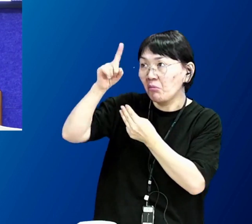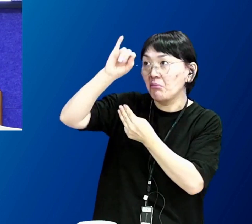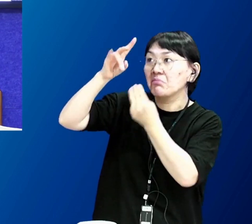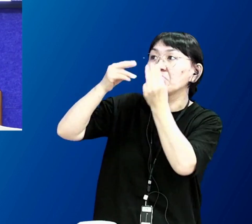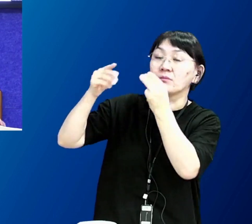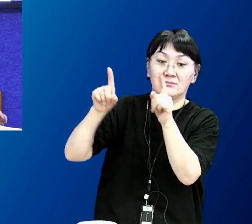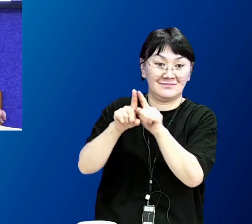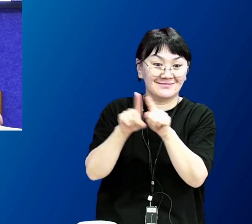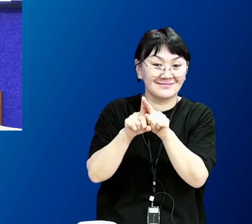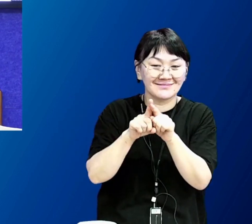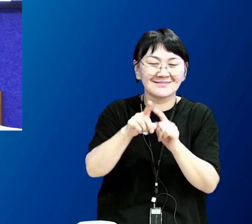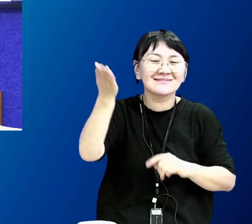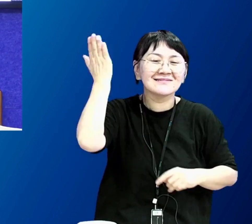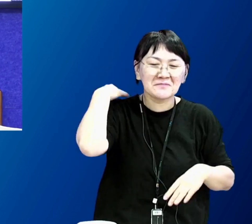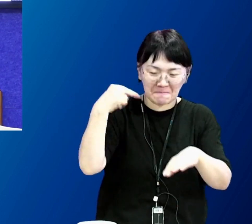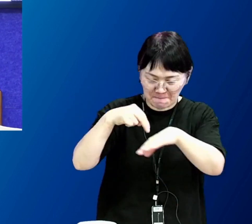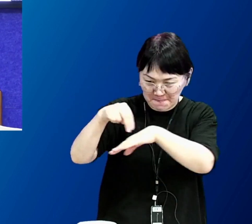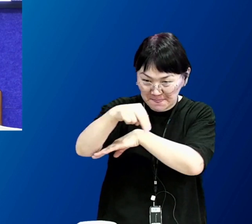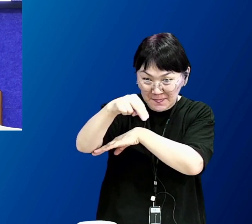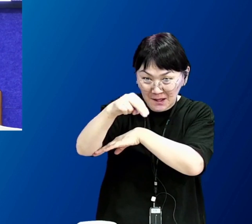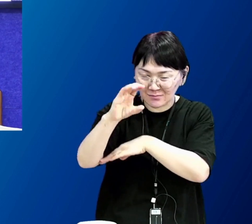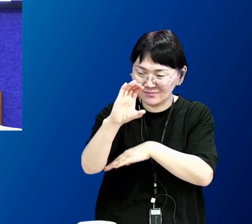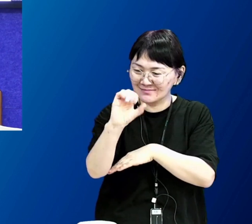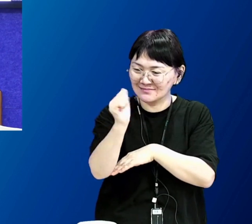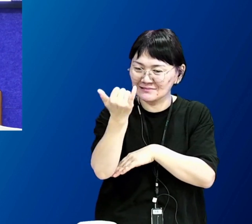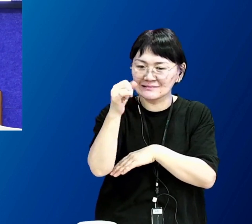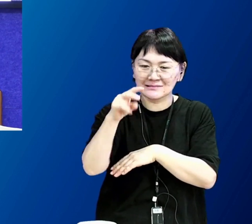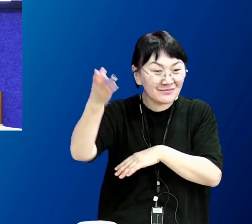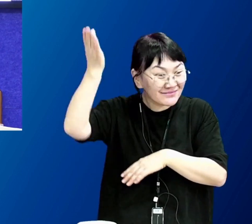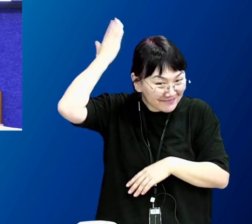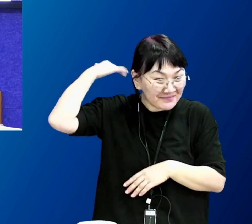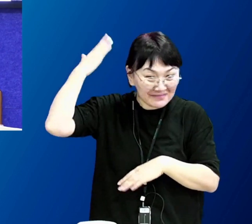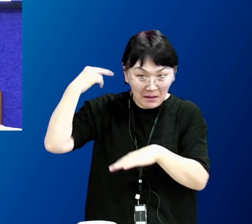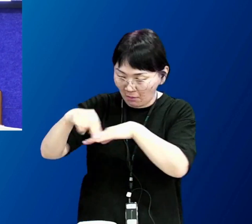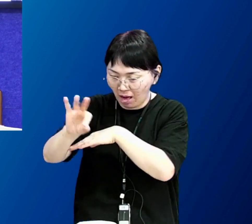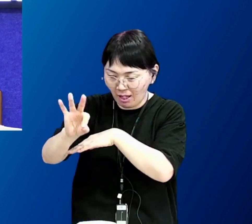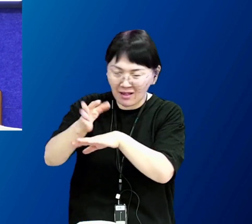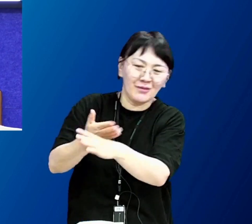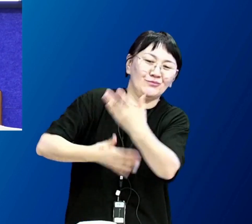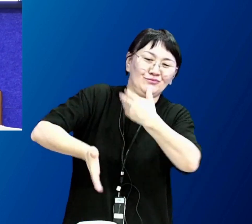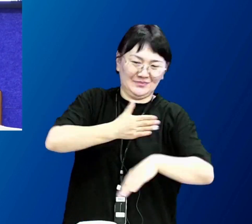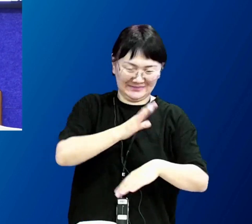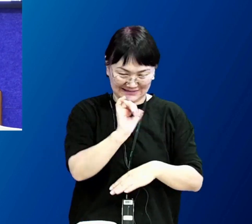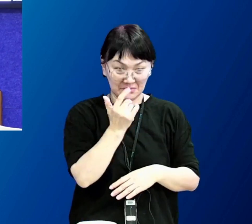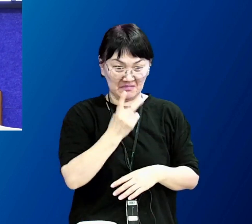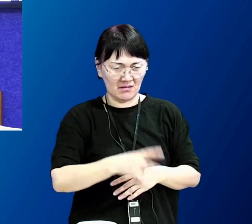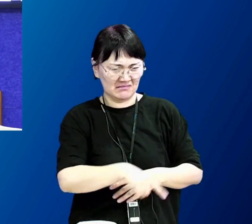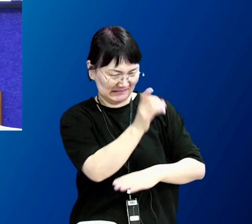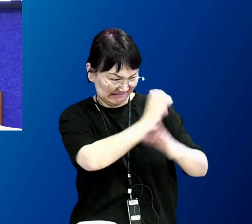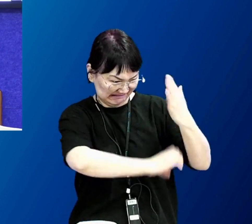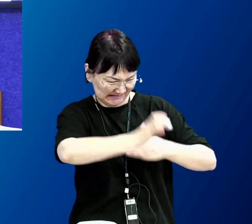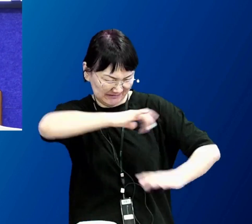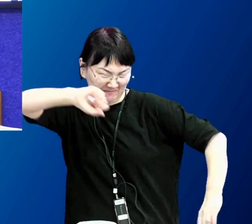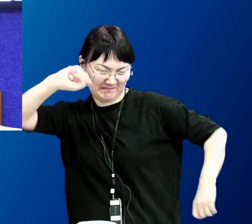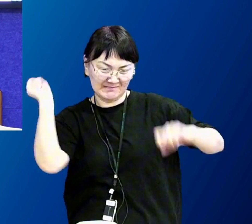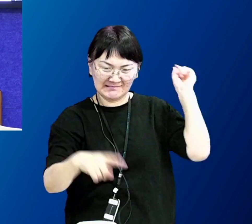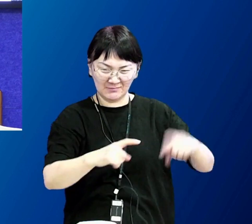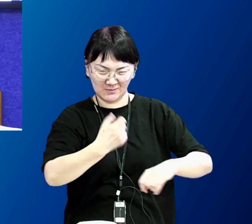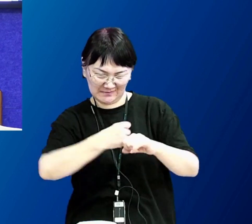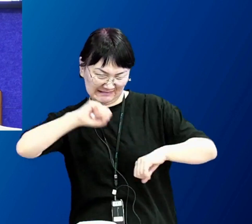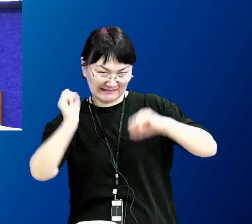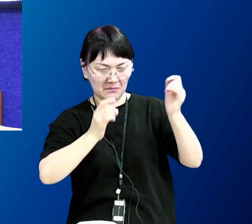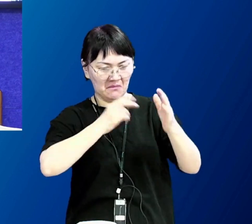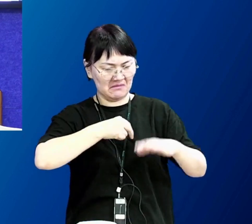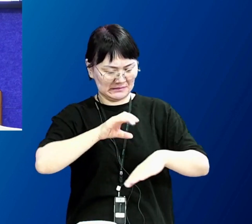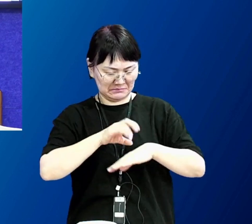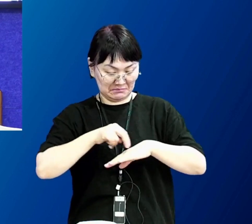Паул Саул байх үедээ Стефаныг чулуугаар захиж ялан өдрөөс өдөр чуулганаас чуулганд очингоо чуулганыг тарамдуулж байсан гэж